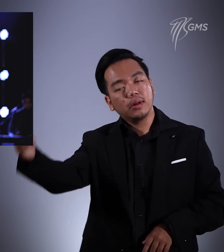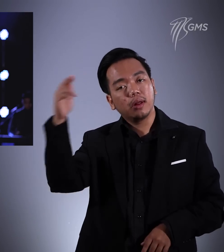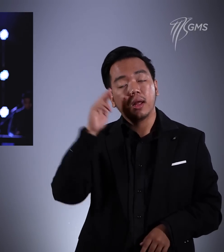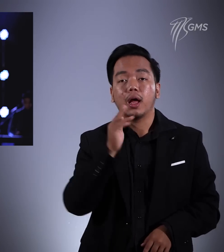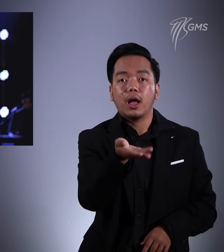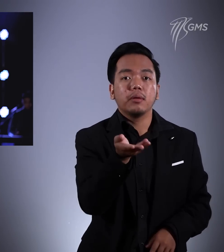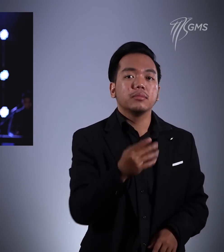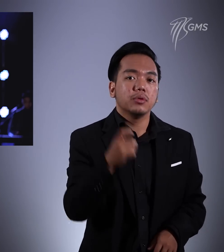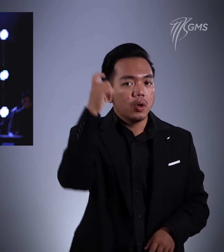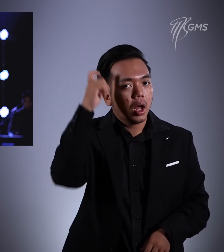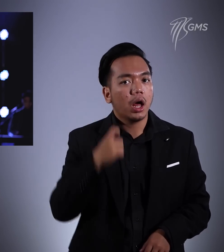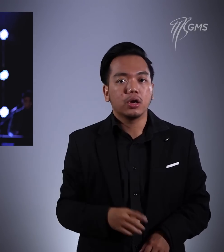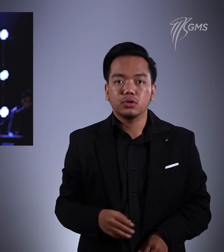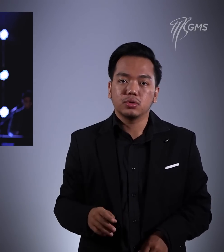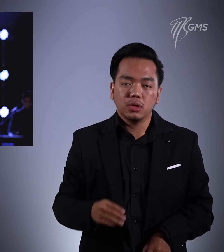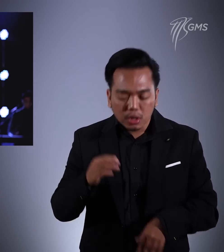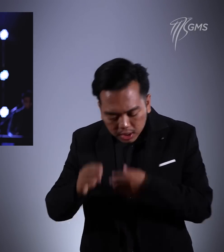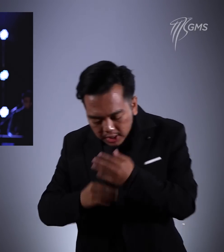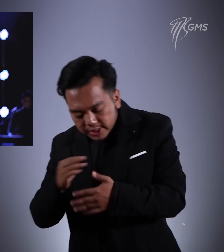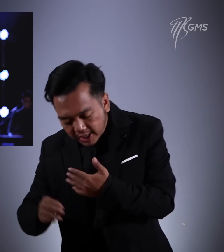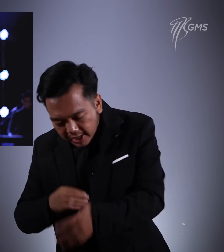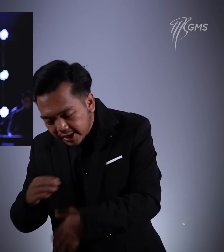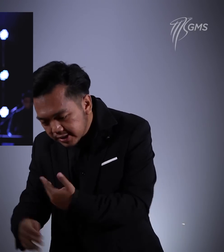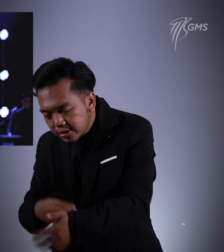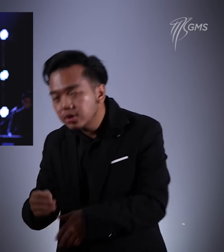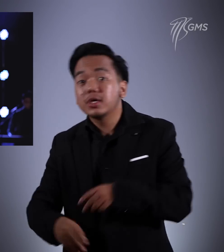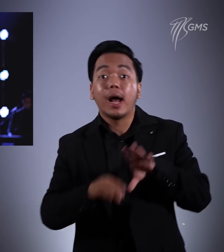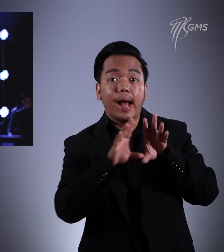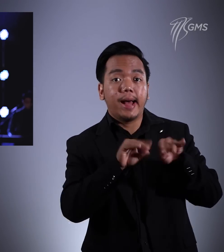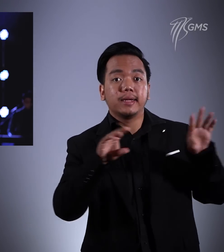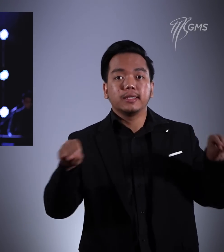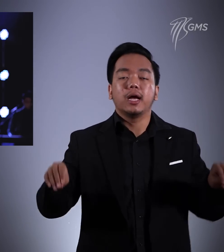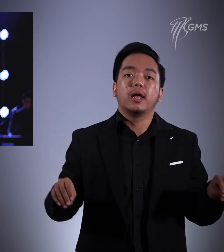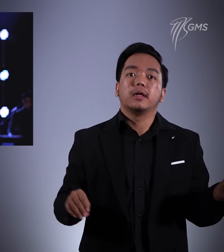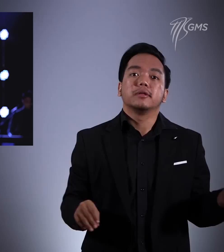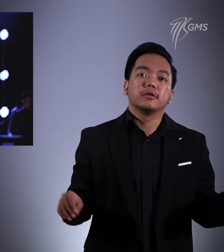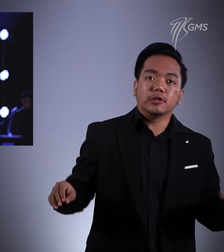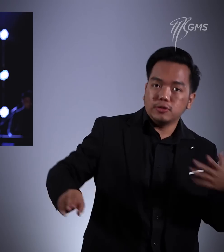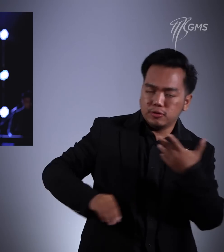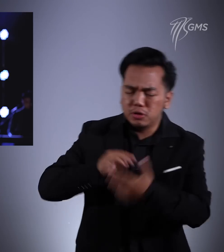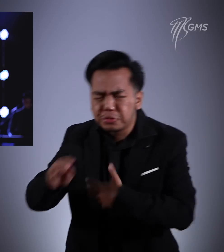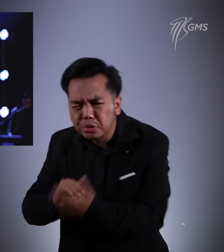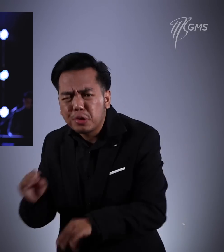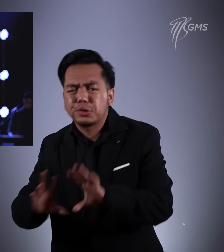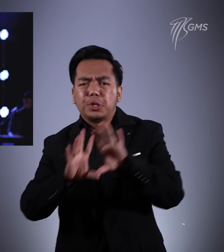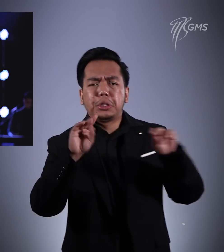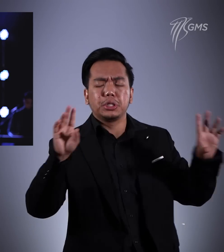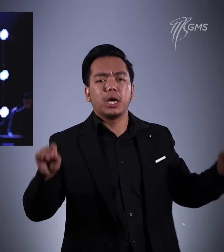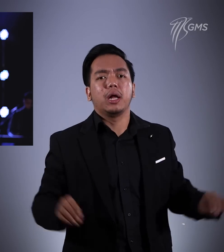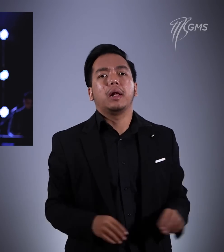in me. Jangan berhenti, terus bekerja, kerjakan suatu hati, sikap hati, atau